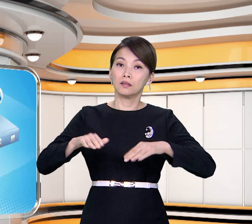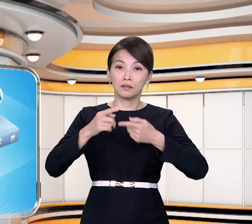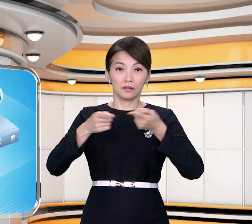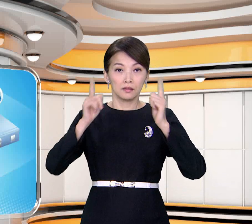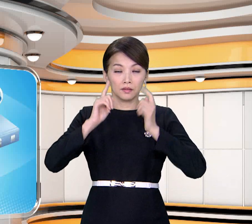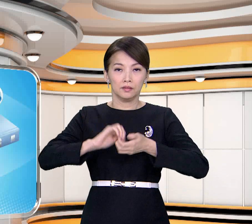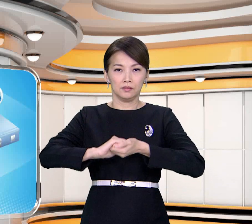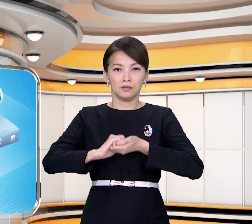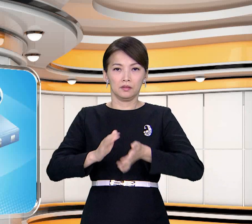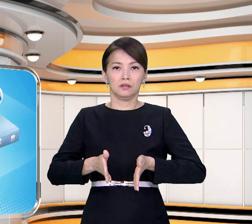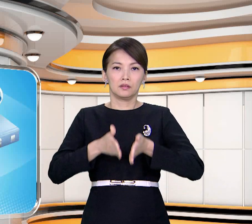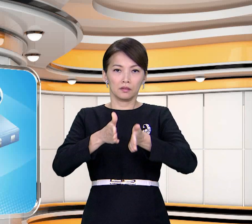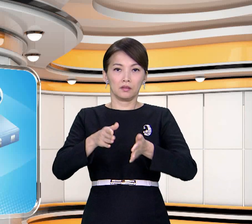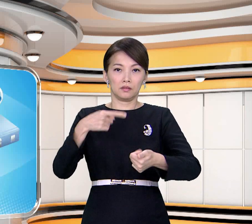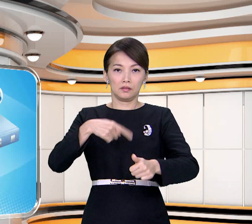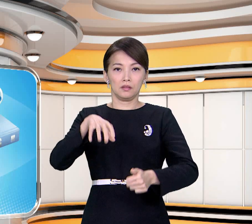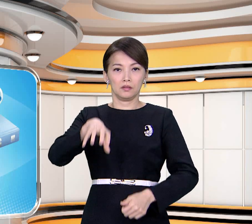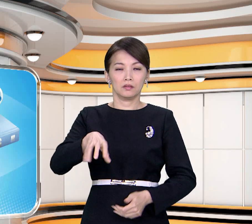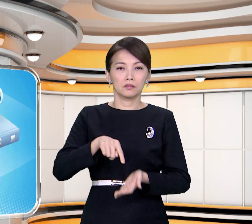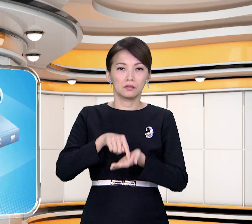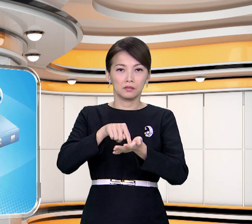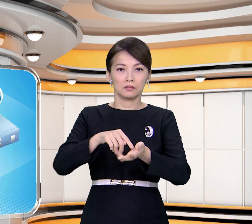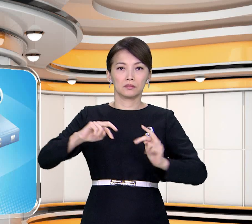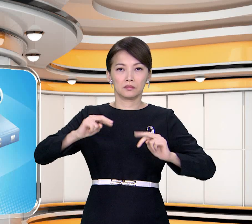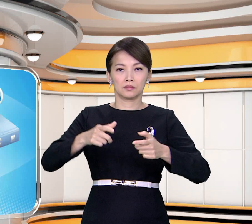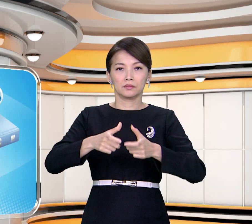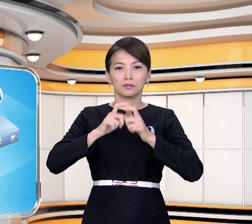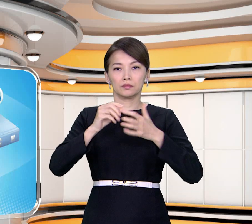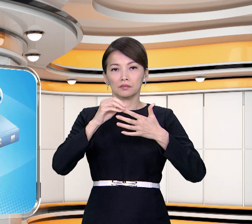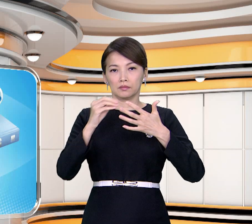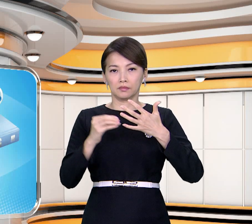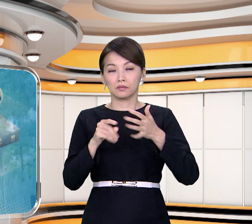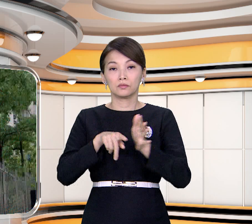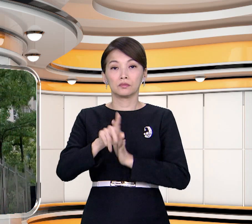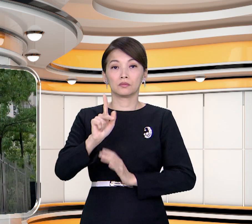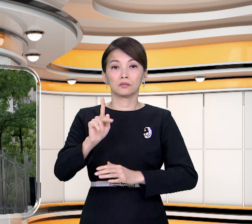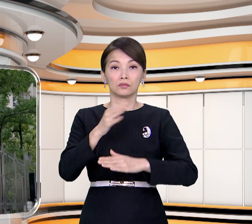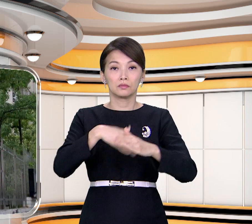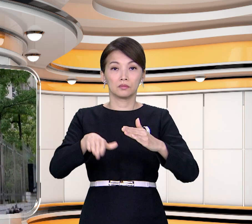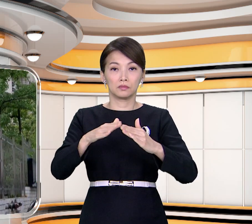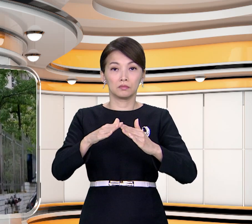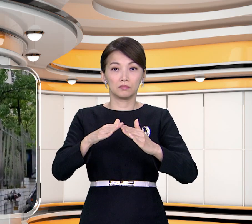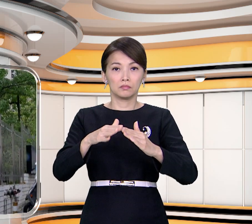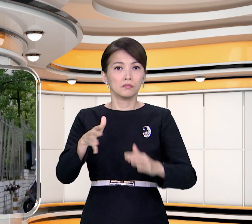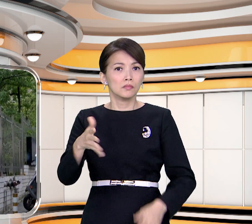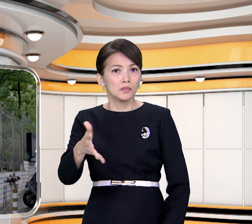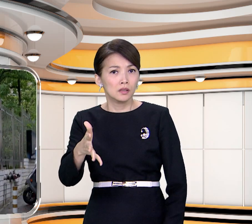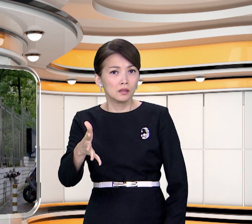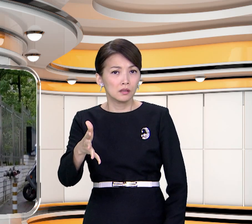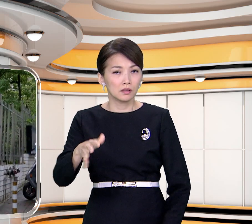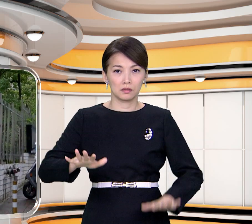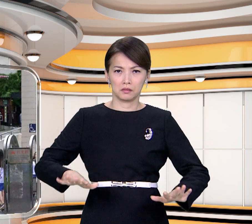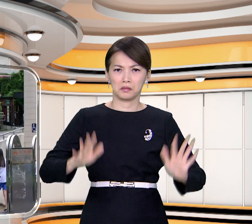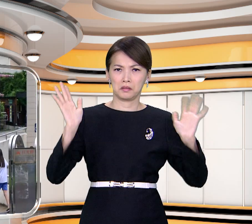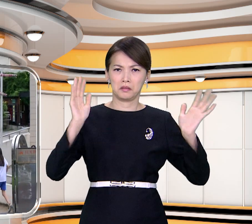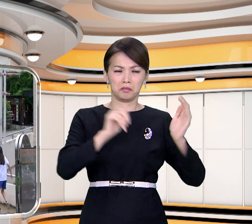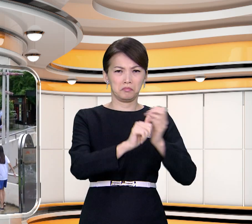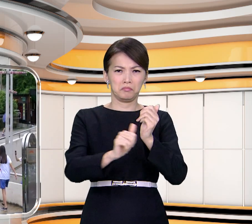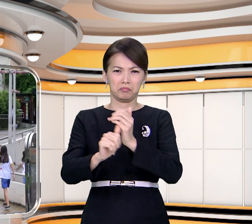因为受到了少子化冲击的影响，又再加上台南校区大学部的招生始终是一直